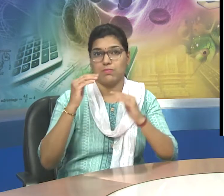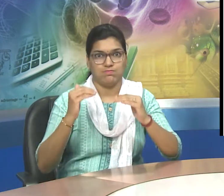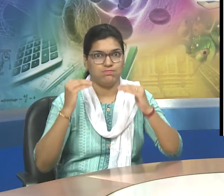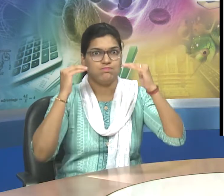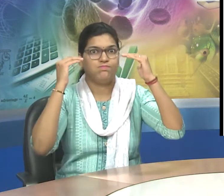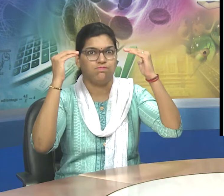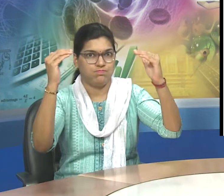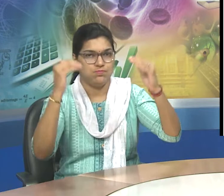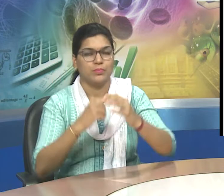उच्चतर माध्यमिक स्तर के लिए।